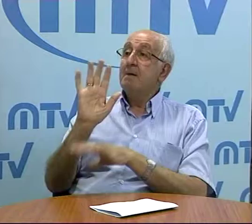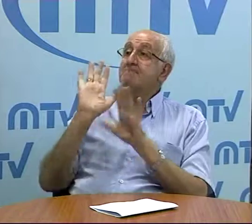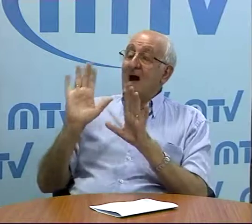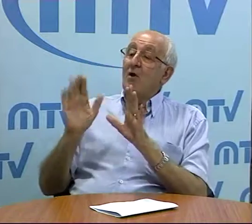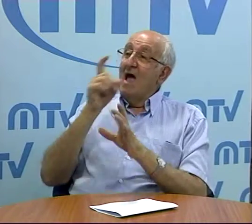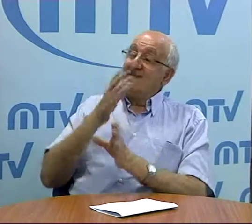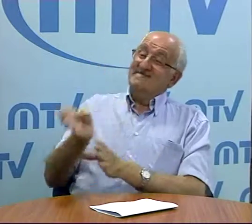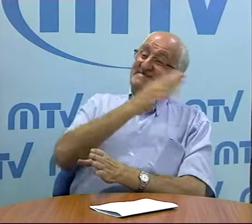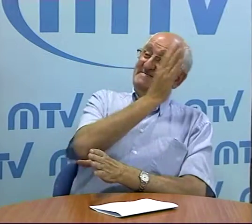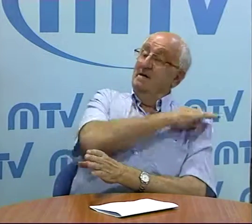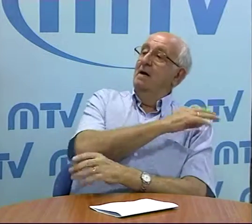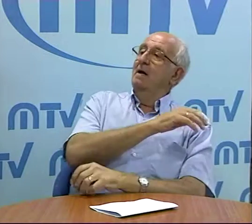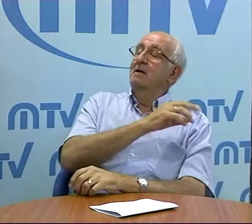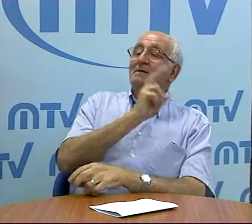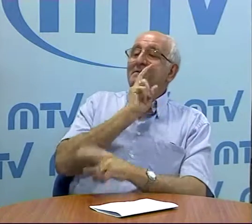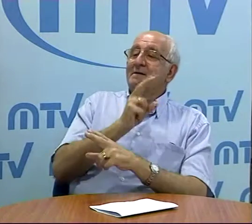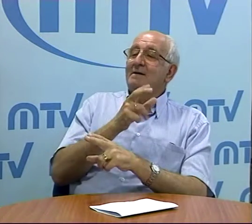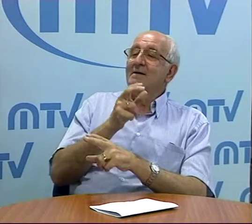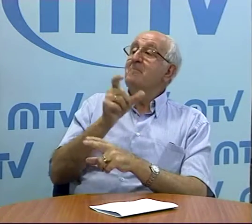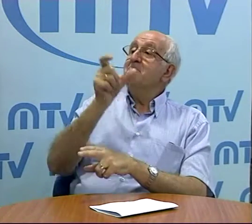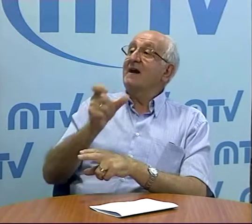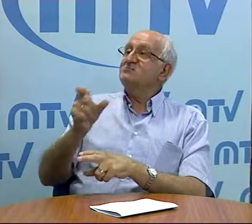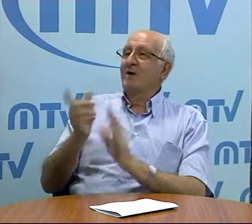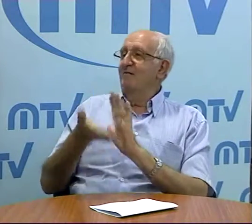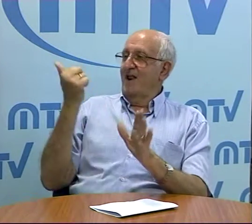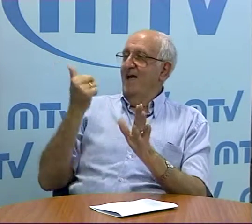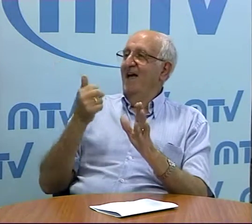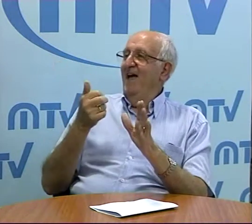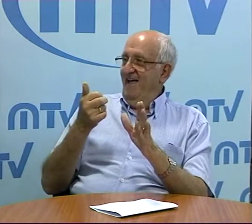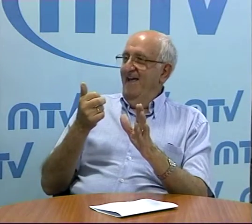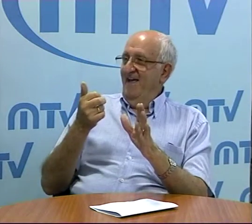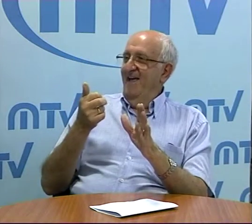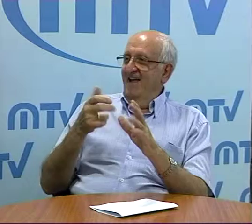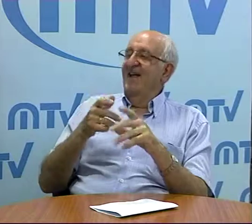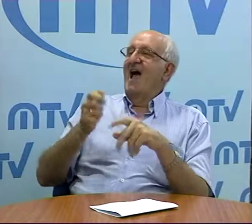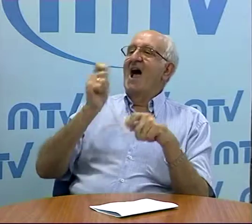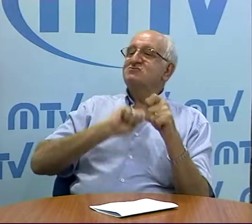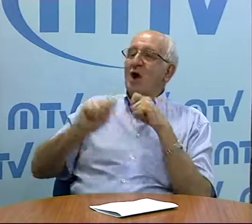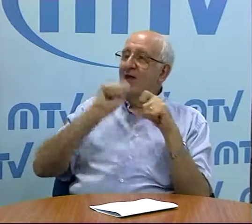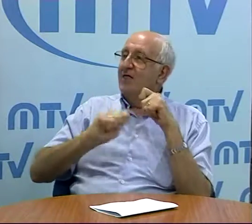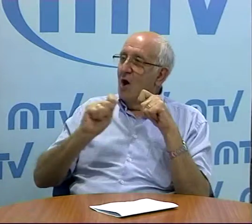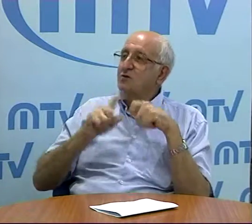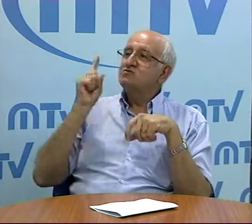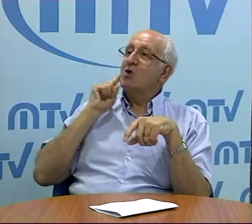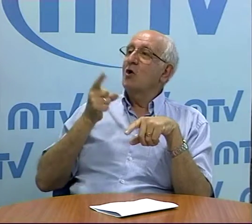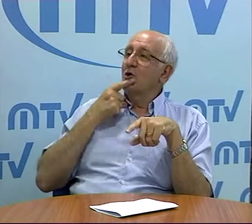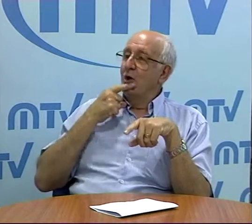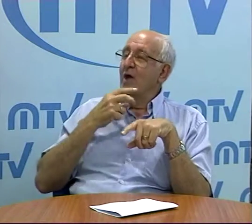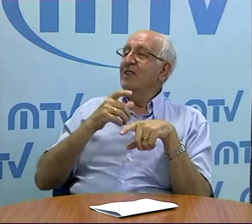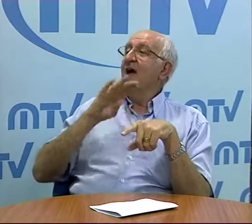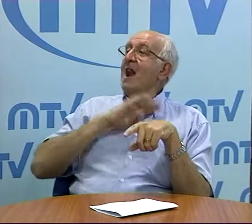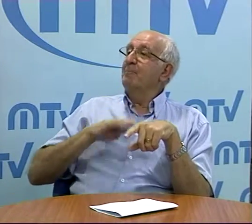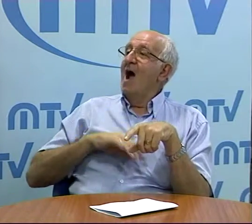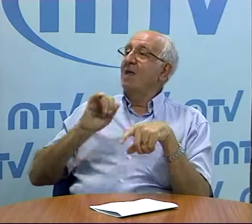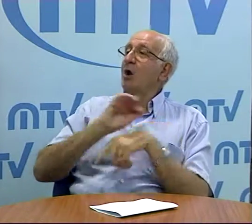Comarca. Pero bueno, yéndome un poco hacia atrás, antes no estaba lo de personas sordas, ¿no? Era